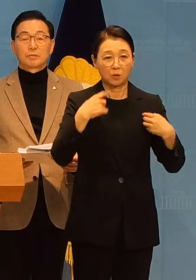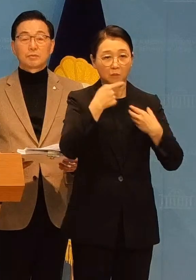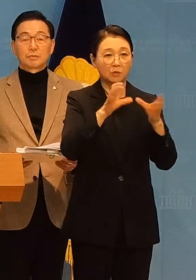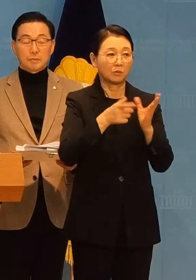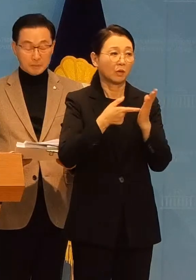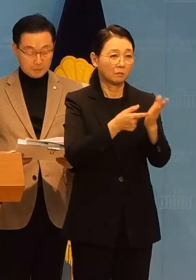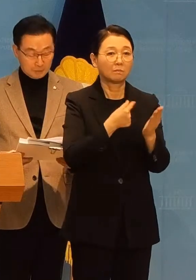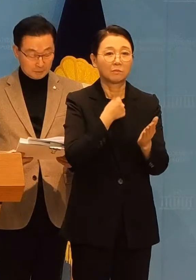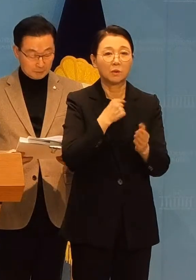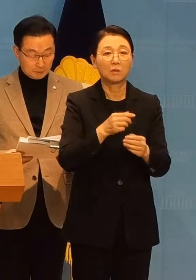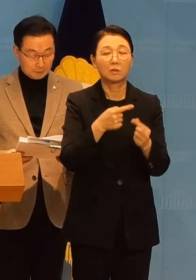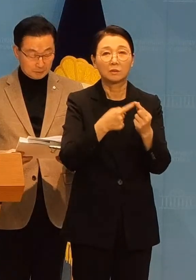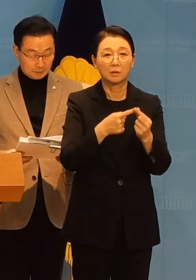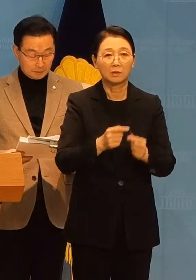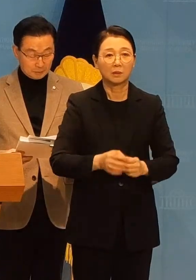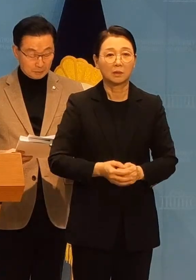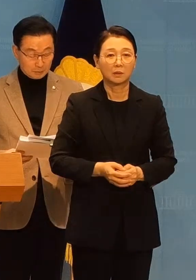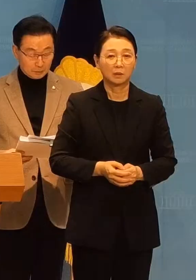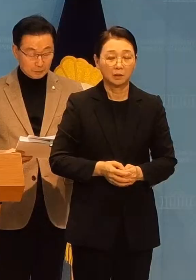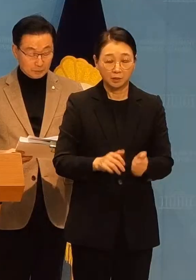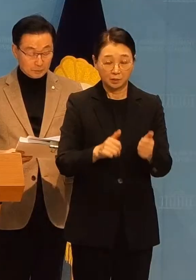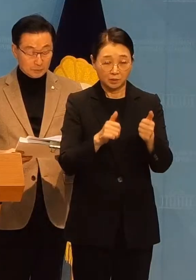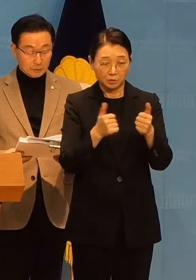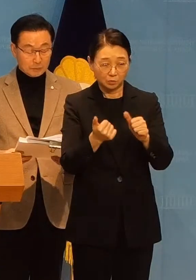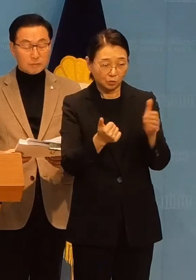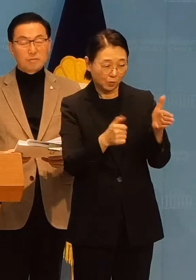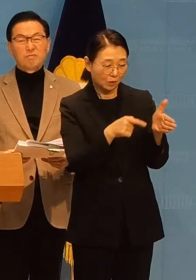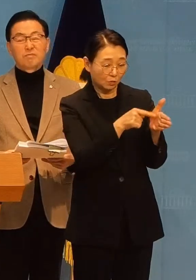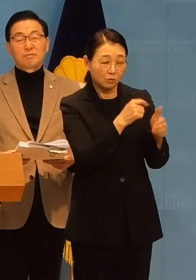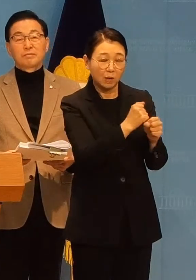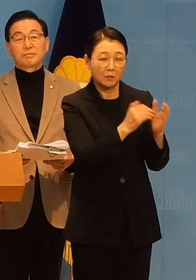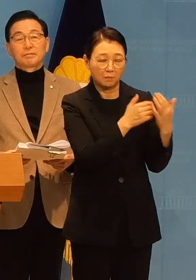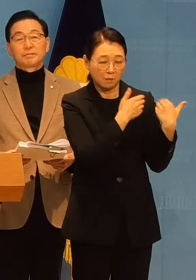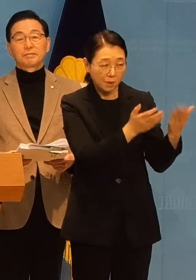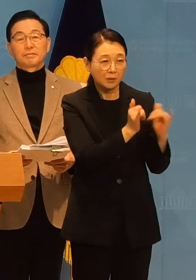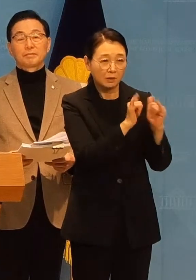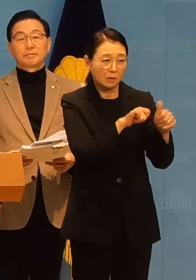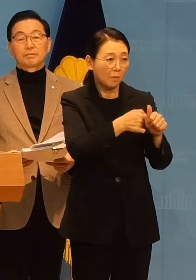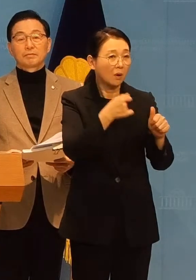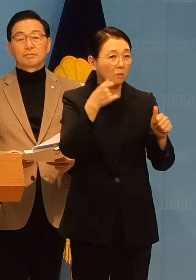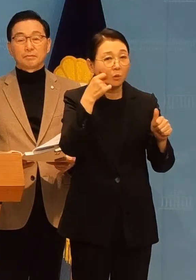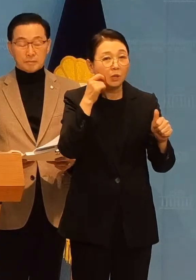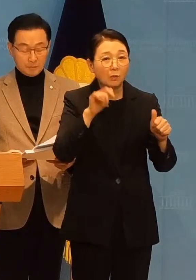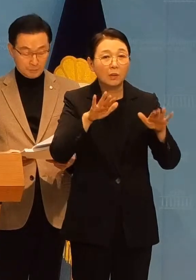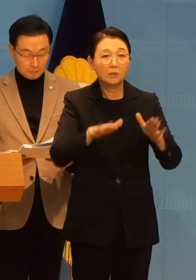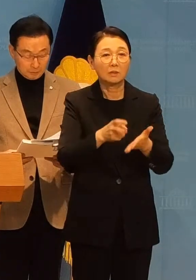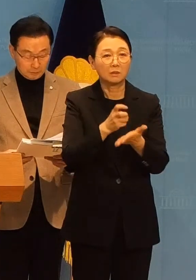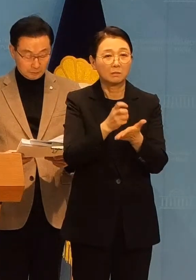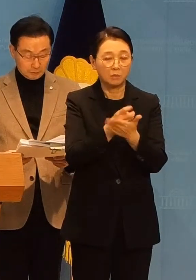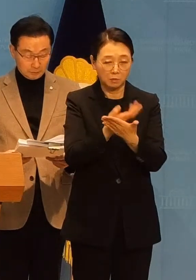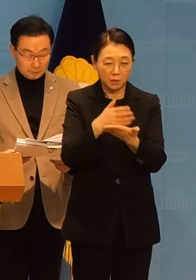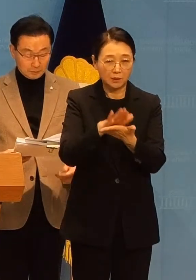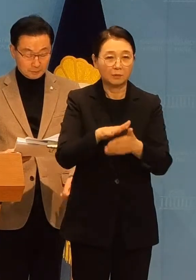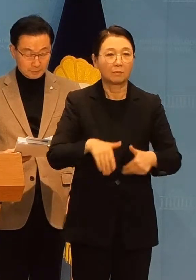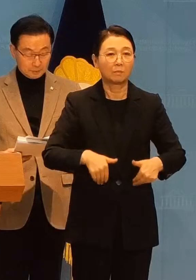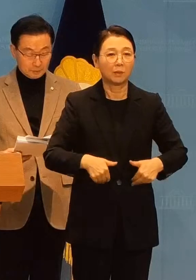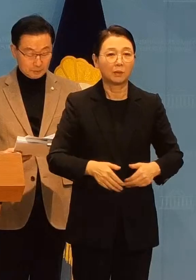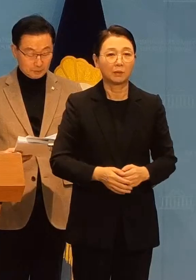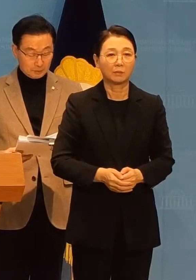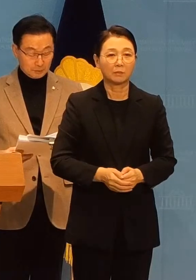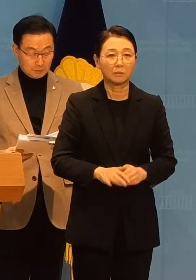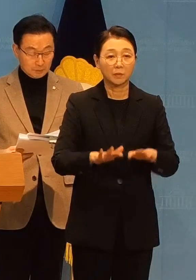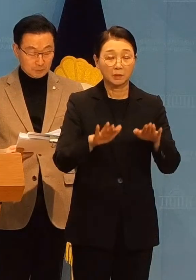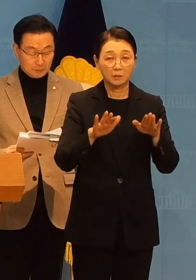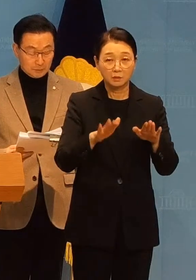요구합니다. 첫째, 죽음의 둔덕을 만들고 방치한 이들을 처벌하지 못하는 현행법 개정이 필요합니다.